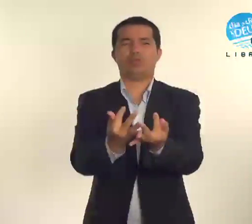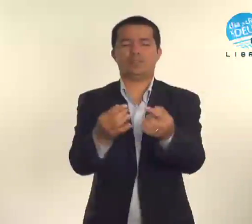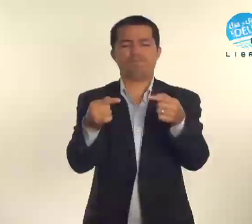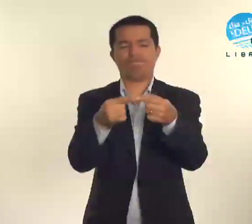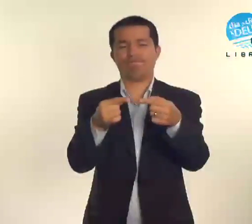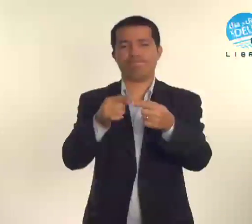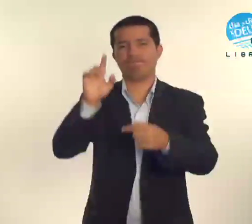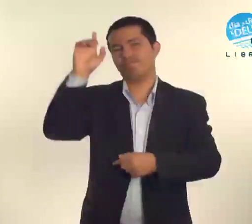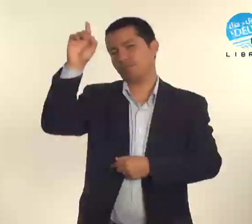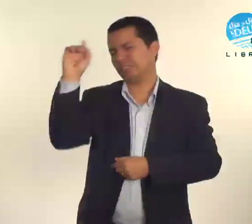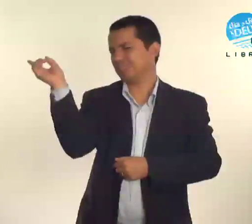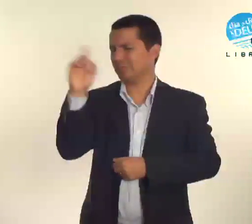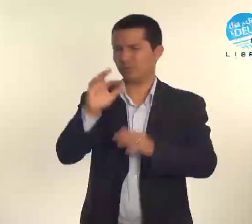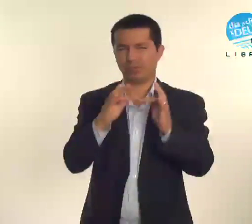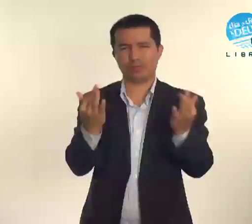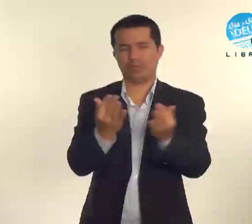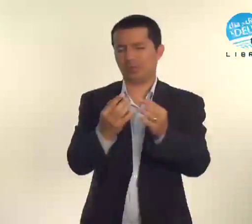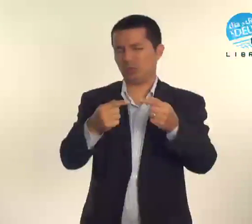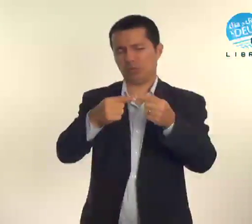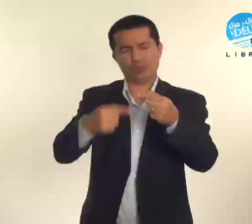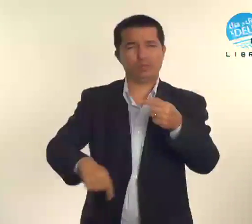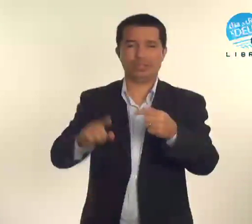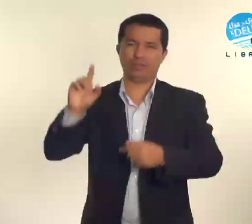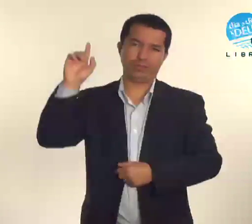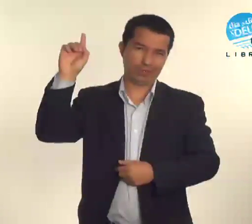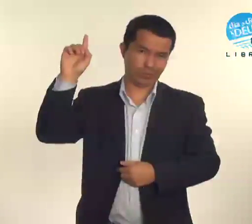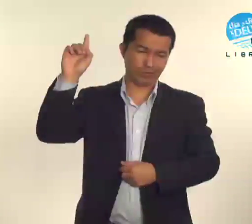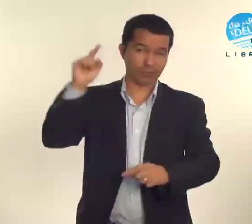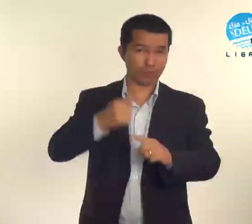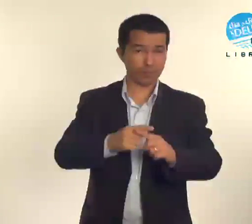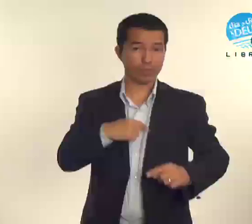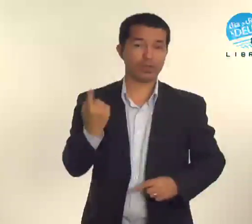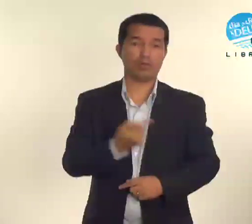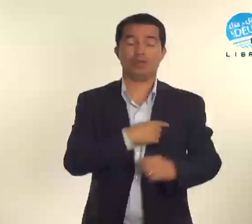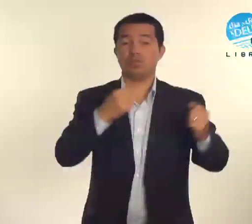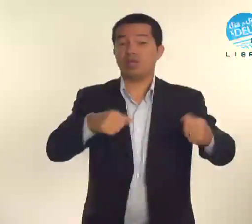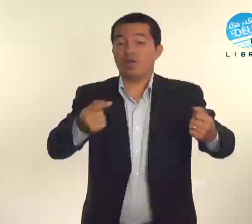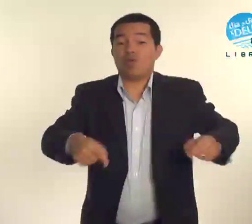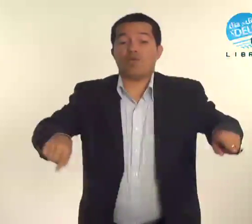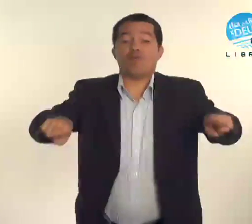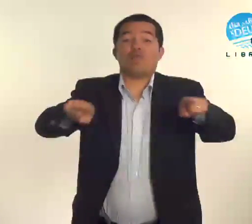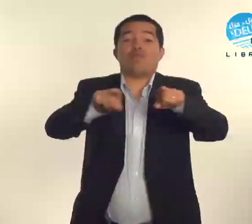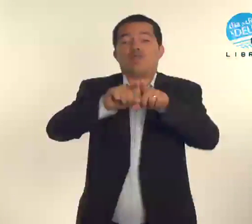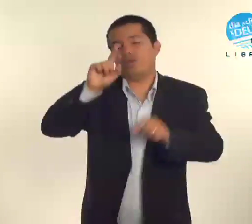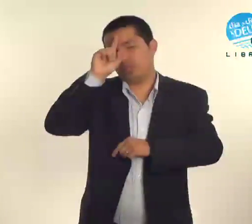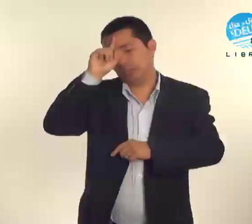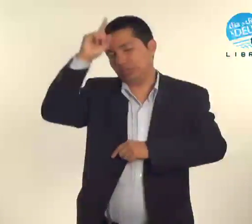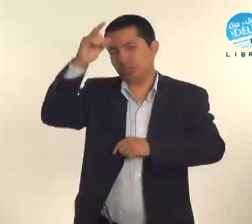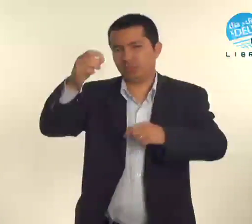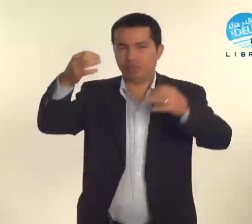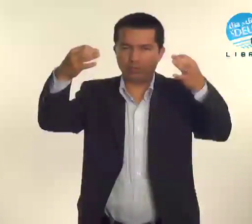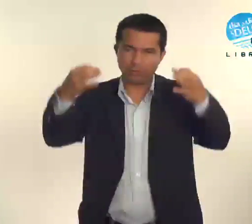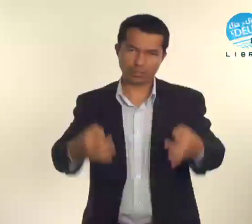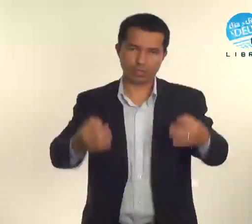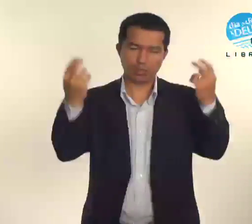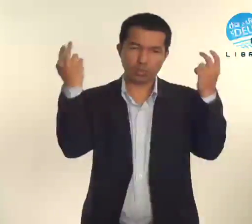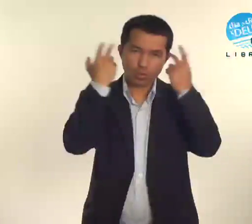Isso só pela misericórdia de Deus e pela graça. E a gente vai trabalhar essa reconstrução. E anomia é